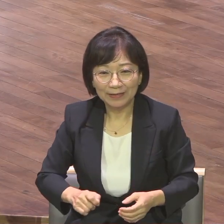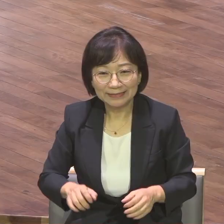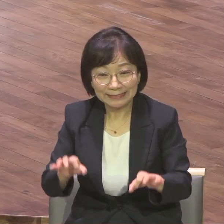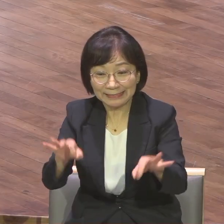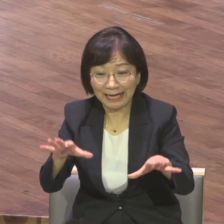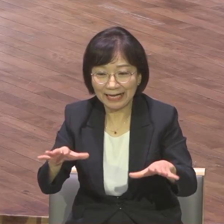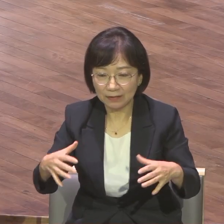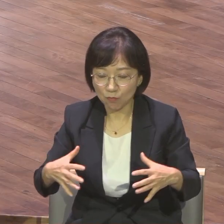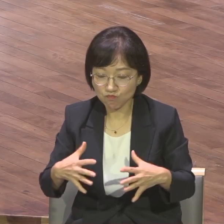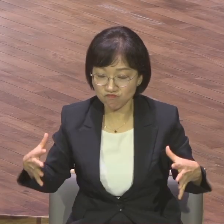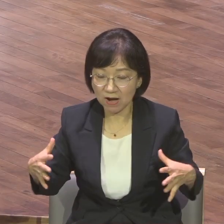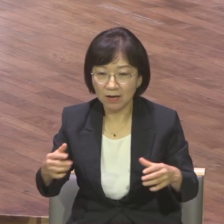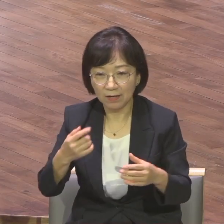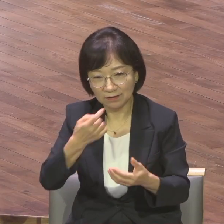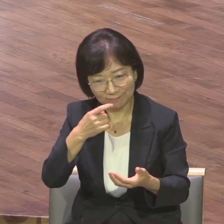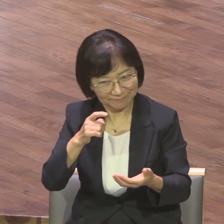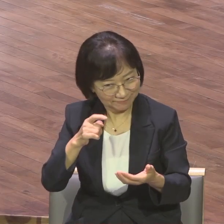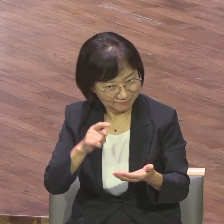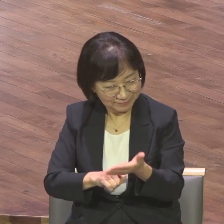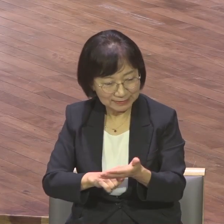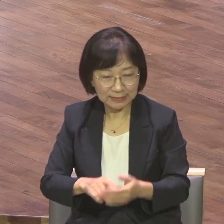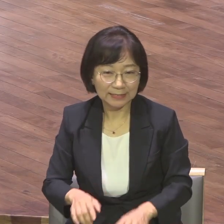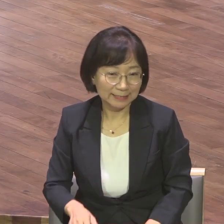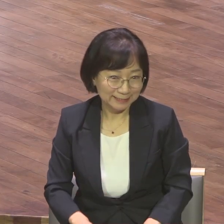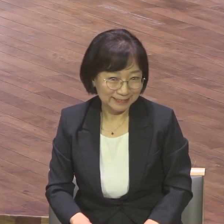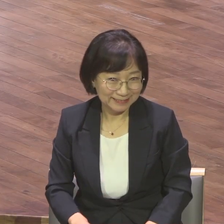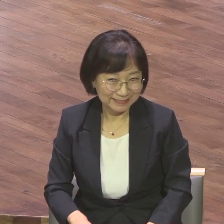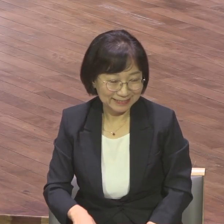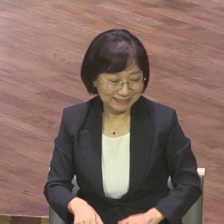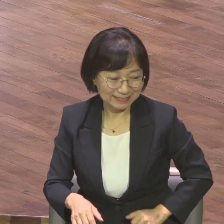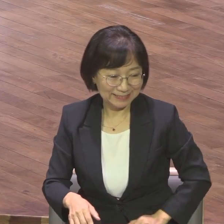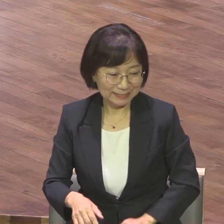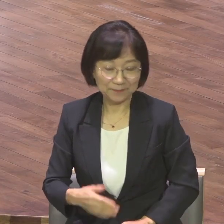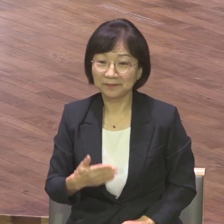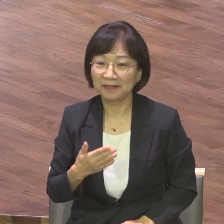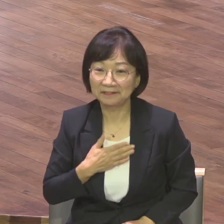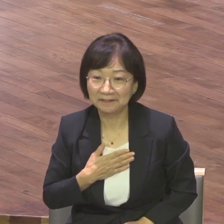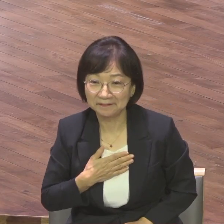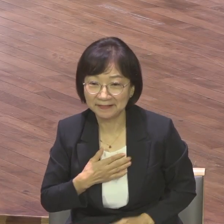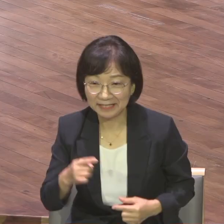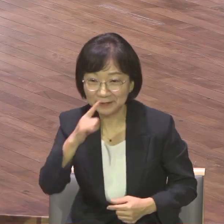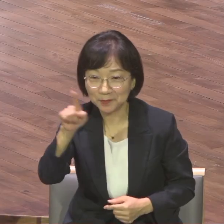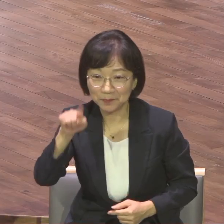관리가. 제 이야기에서 미안합니다. 저는 10년 전에 오십니다. 얘기했죠.